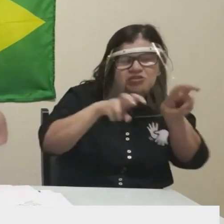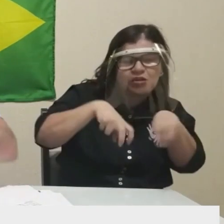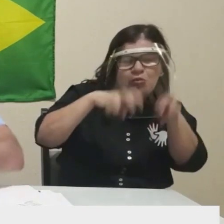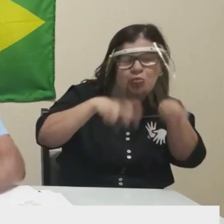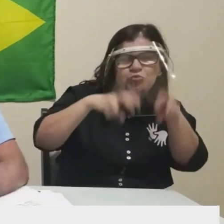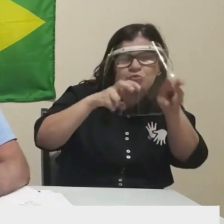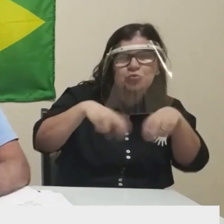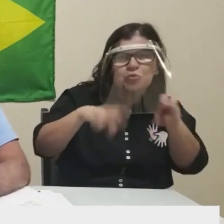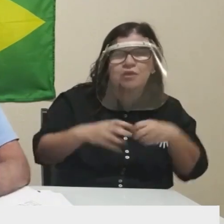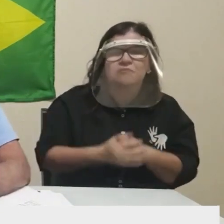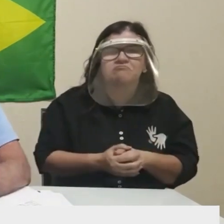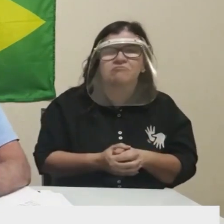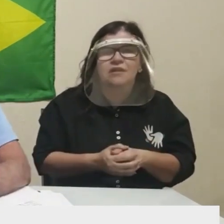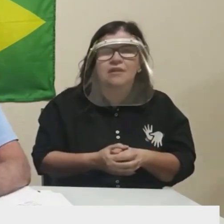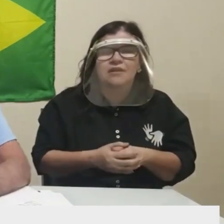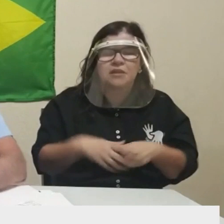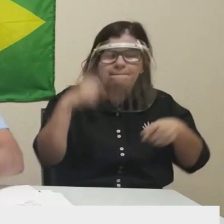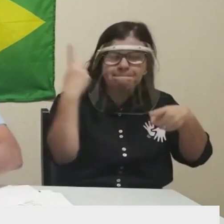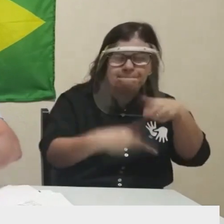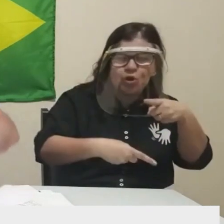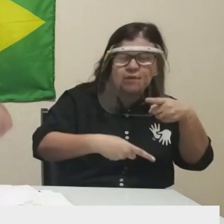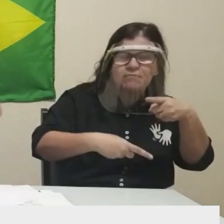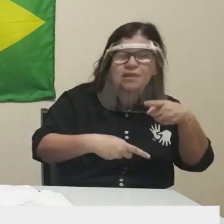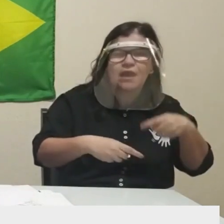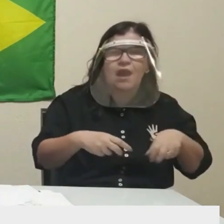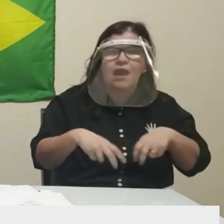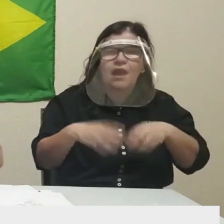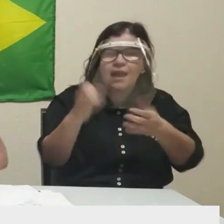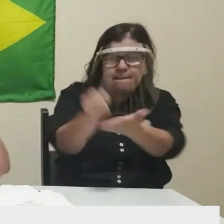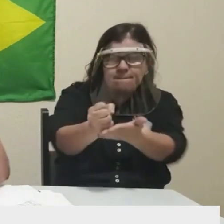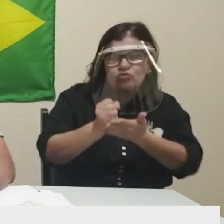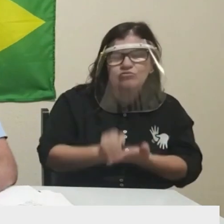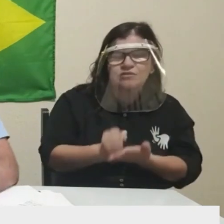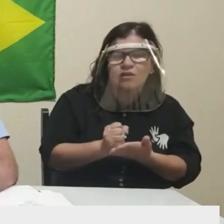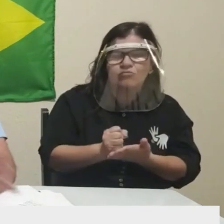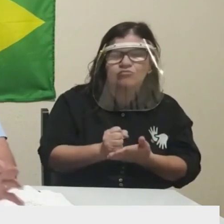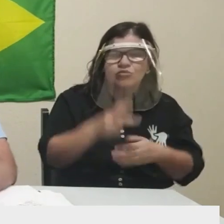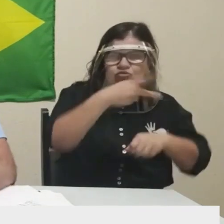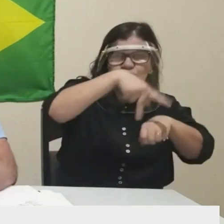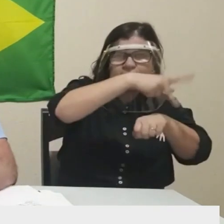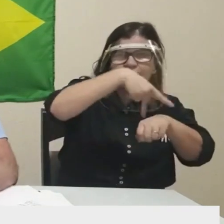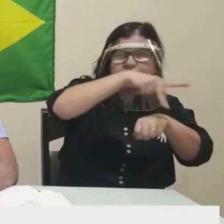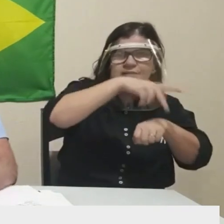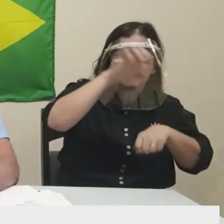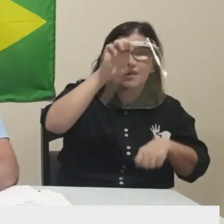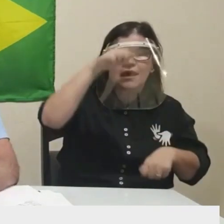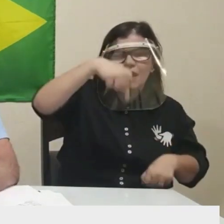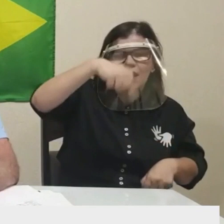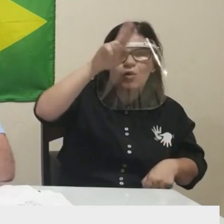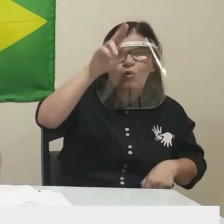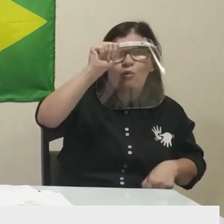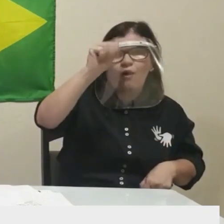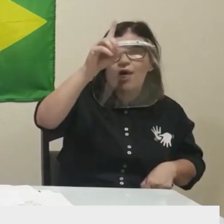permitia a importação de bananas do Equador. Olha só, André, a banana lá no Equador. Equador e Chile, né, não fazem divisa com o